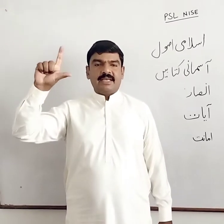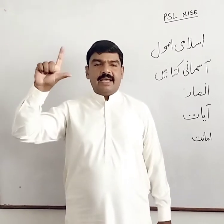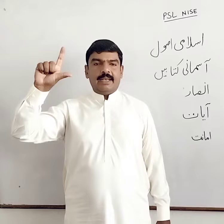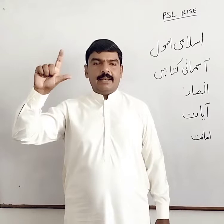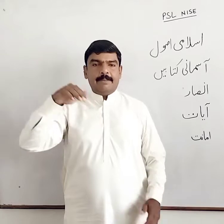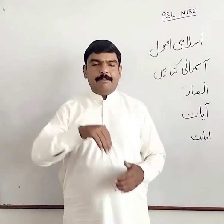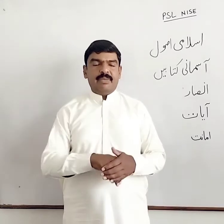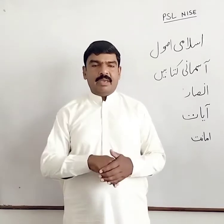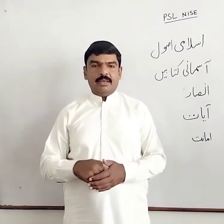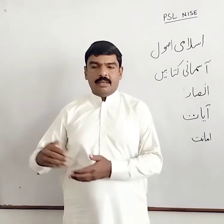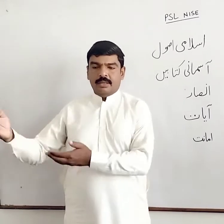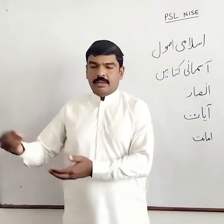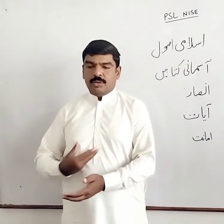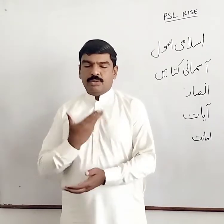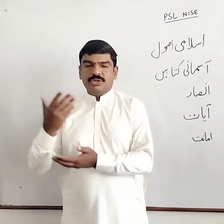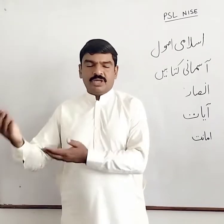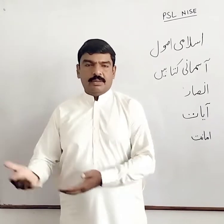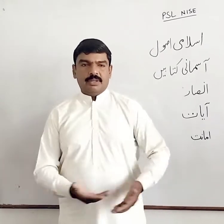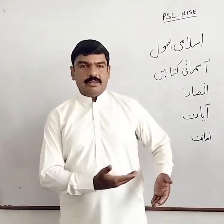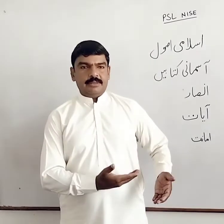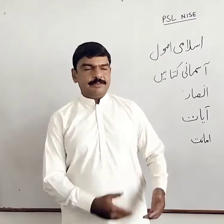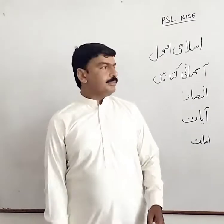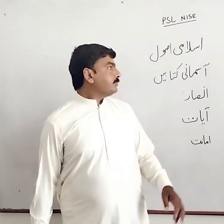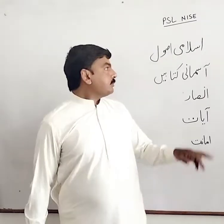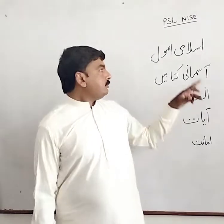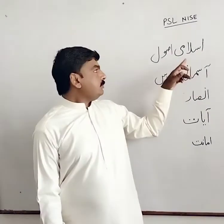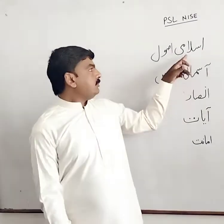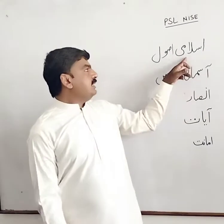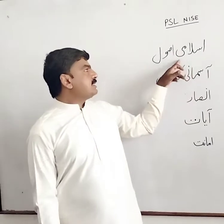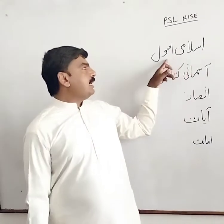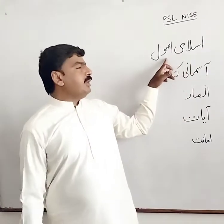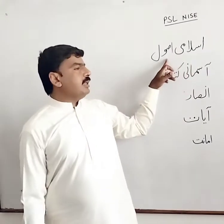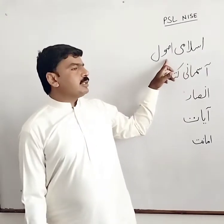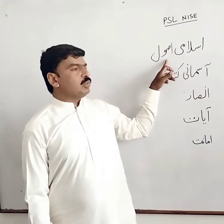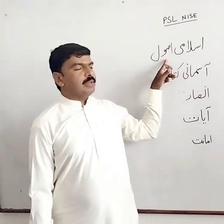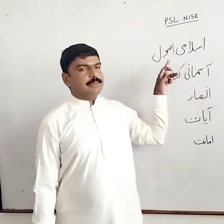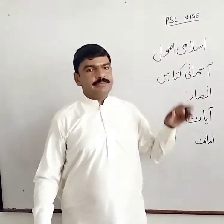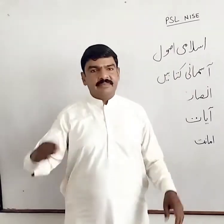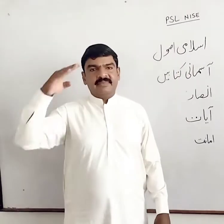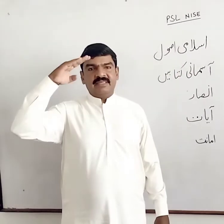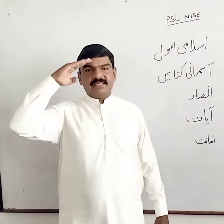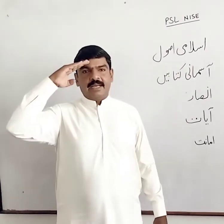PSL میں خوش آمدید. اسلامی اصول،